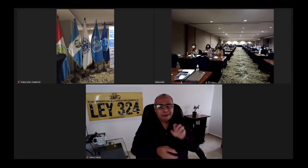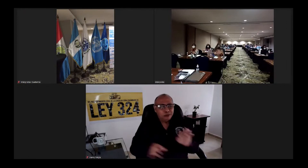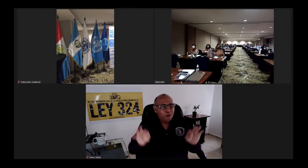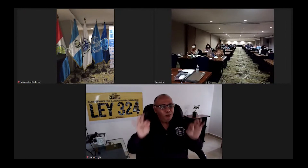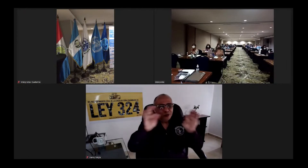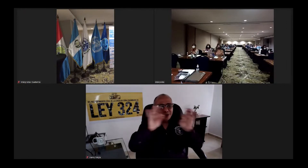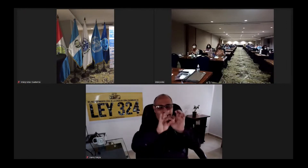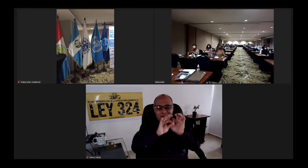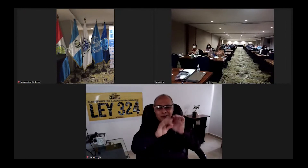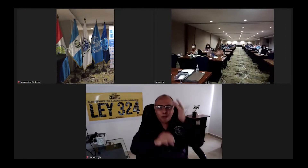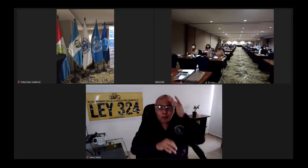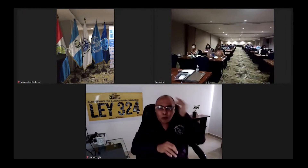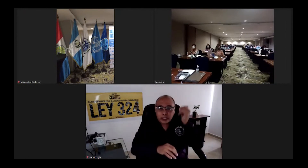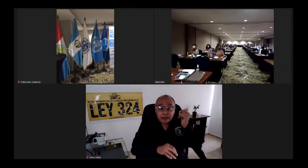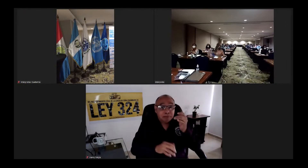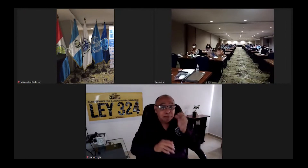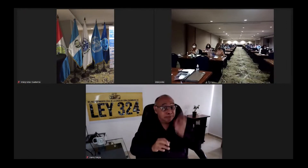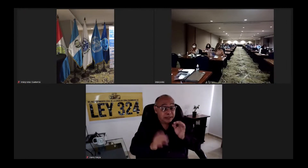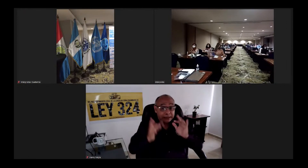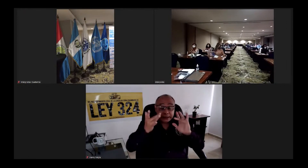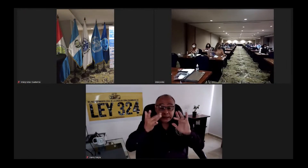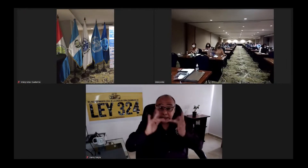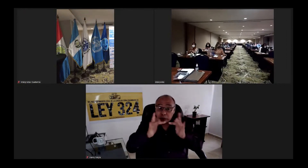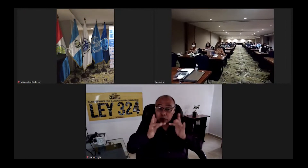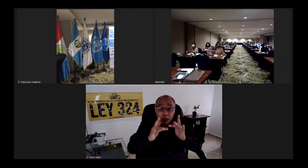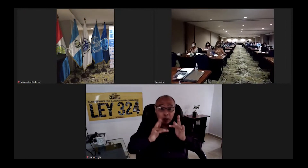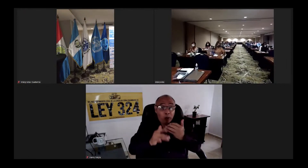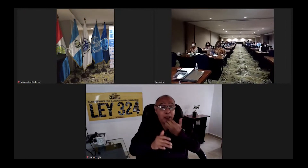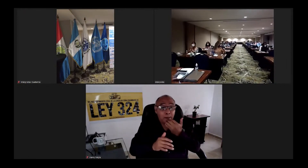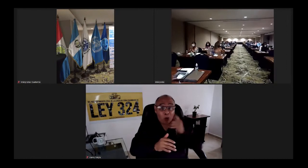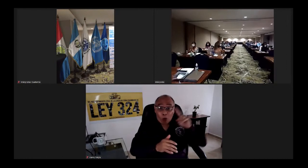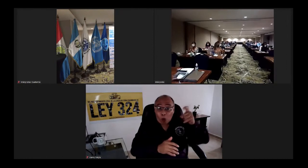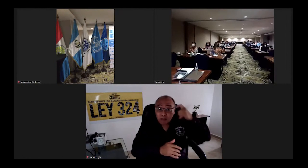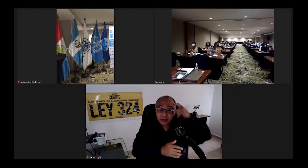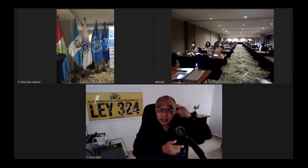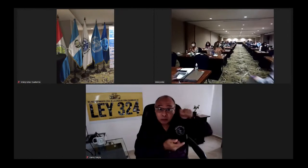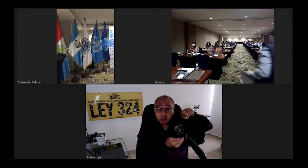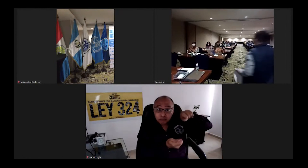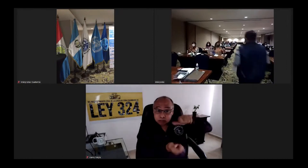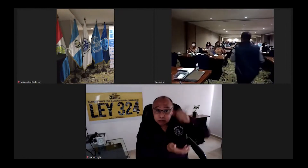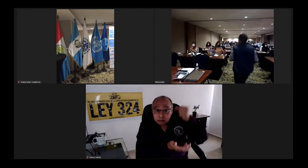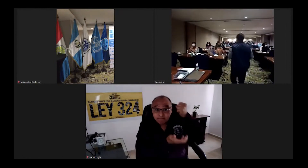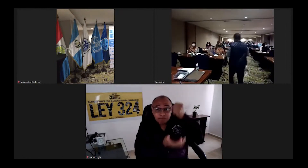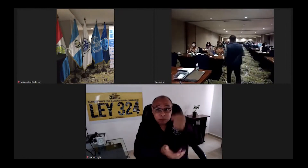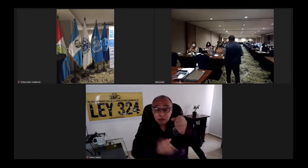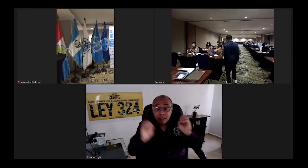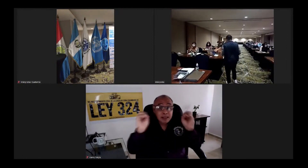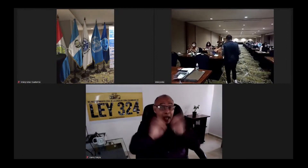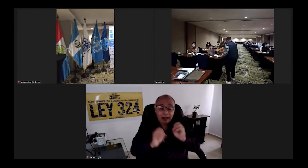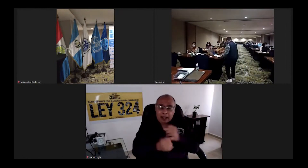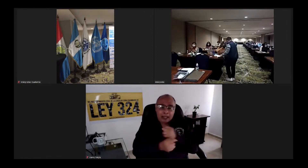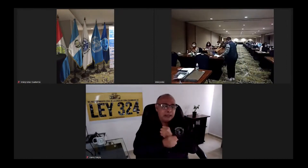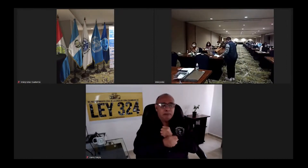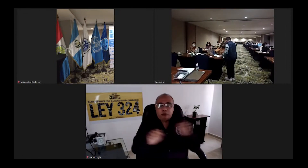está subsidiando el 95% de la operación del proyecto. Esto es lo más importante, porque si no se